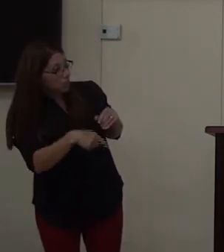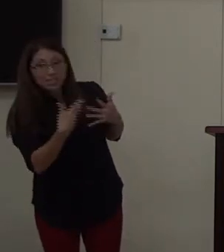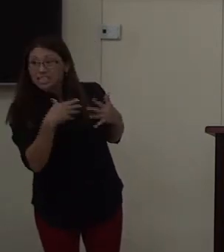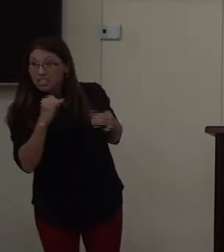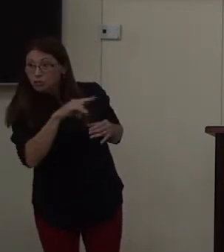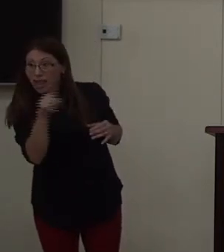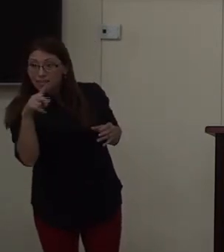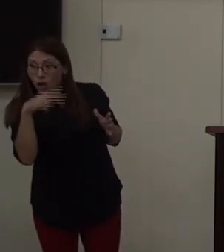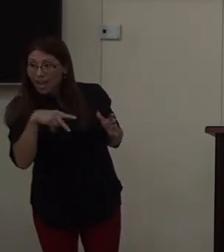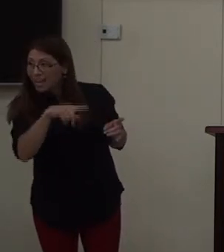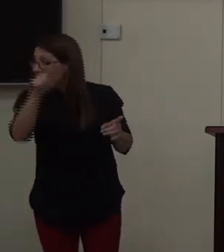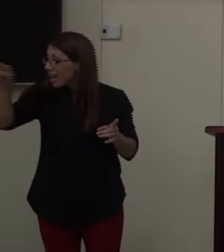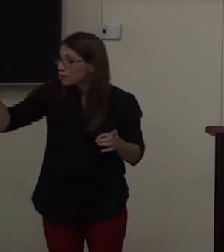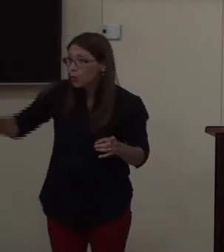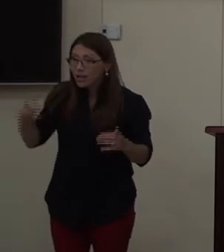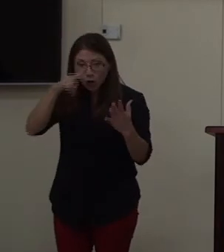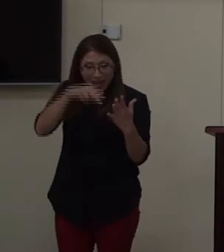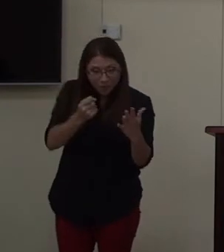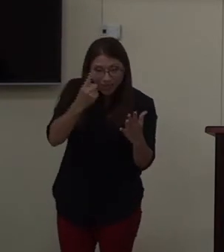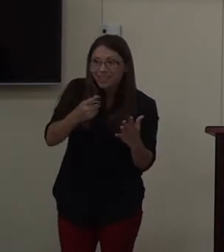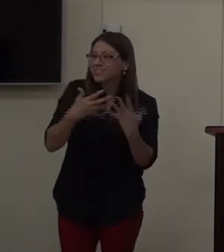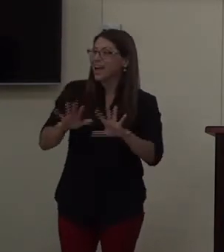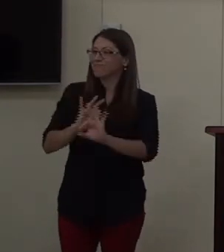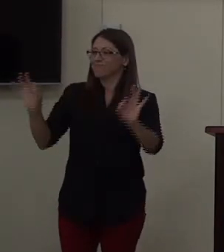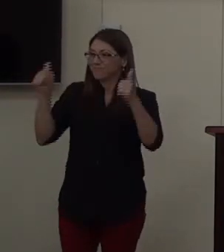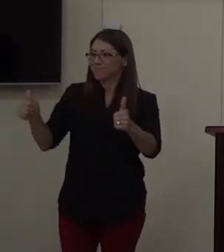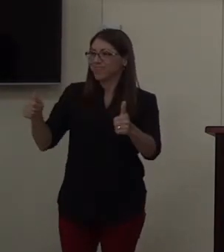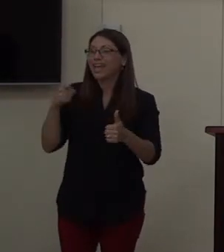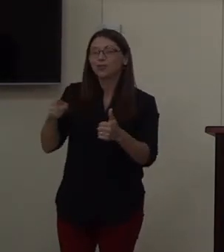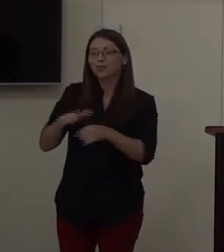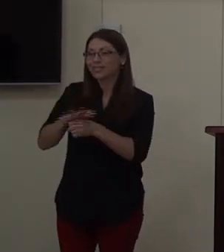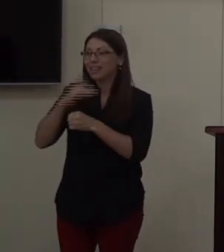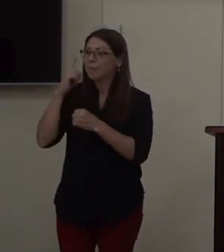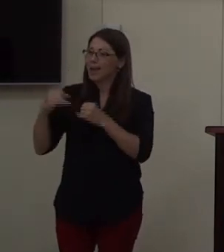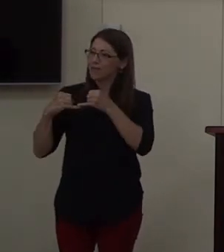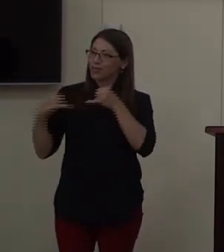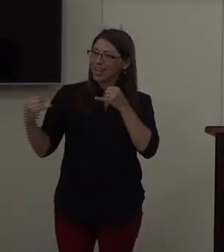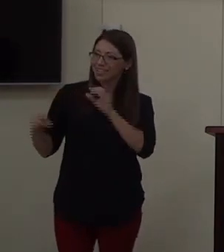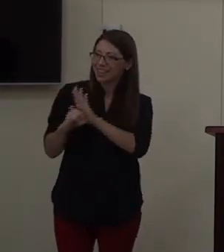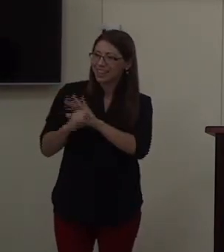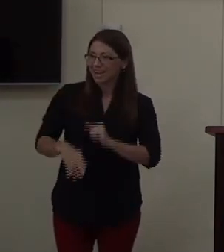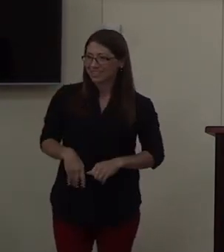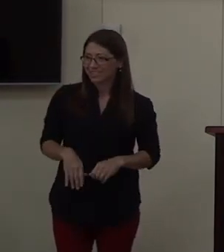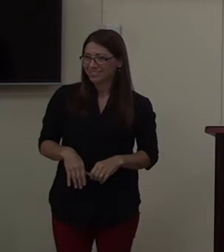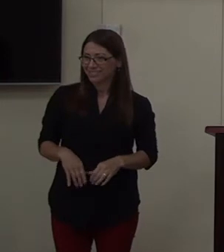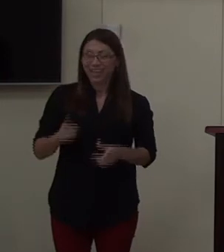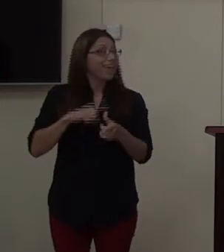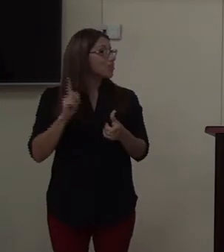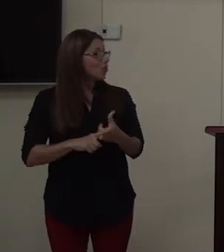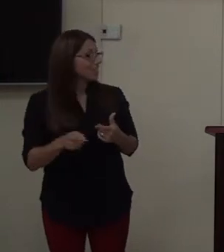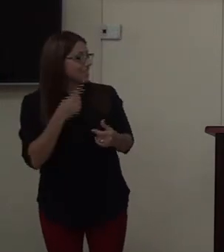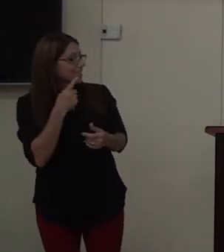para entonces marcar fronteras identitarias, por ejemplo. Y ahí siguen. Hay que culturizar el bobo, o sea, el